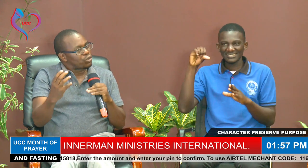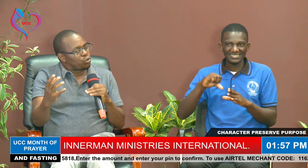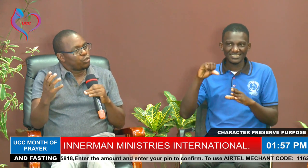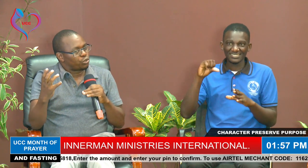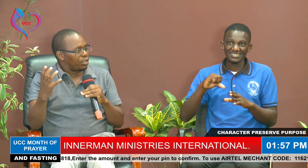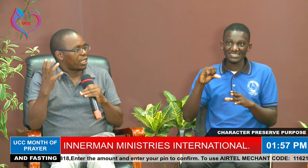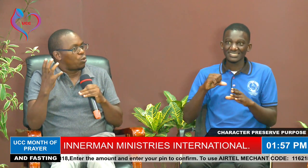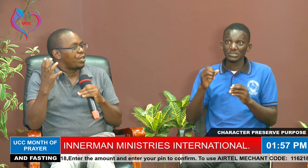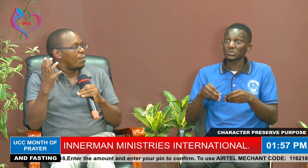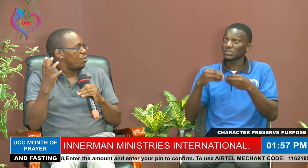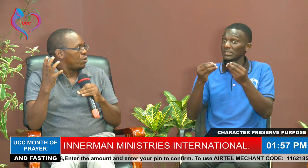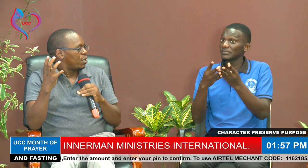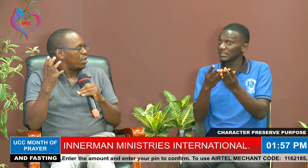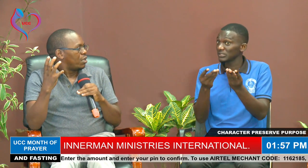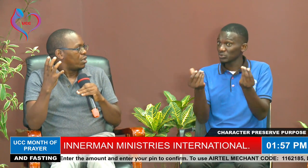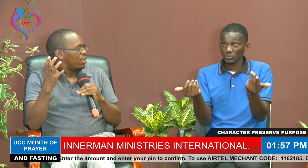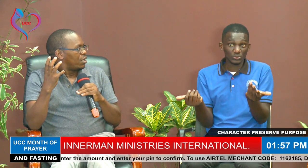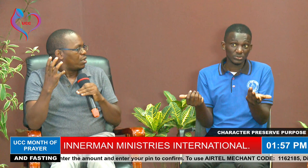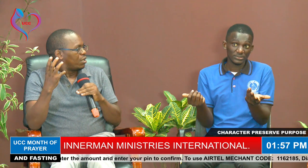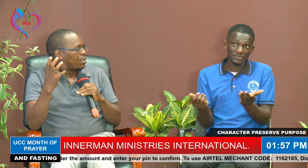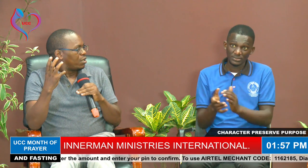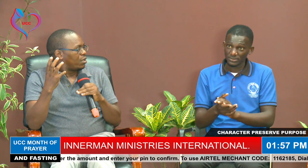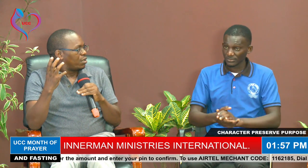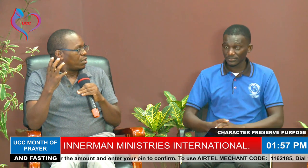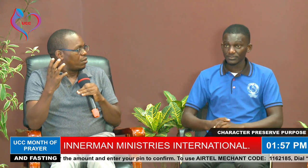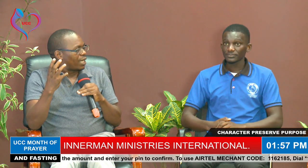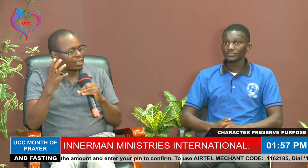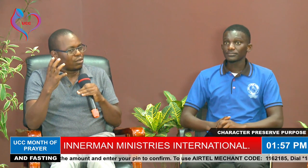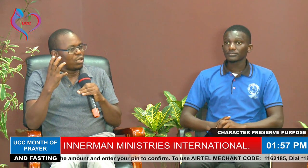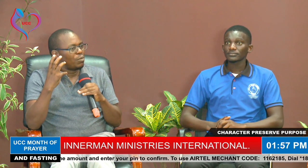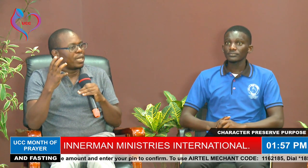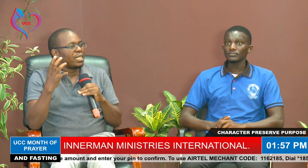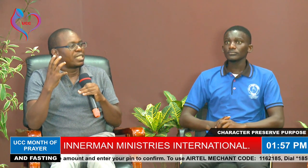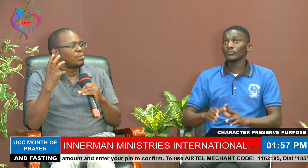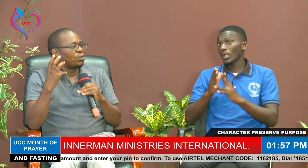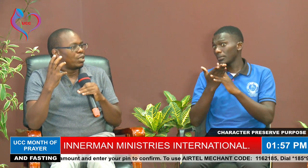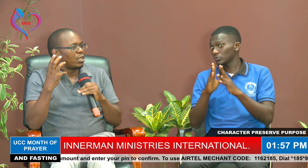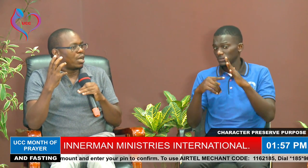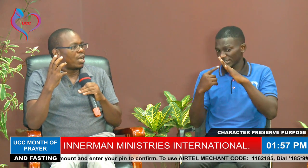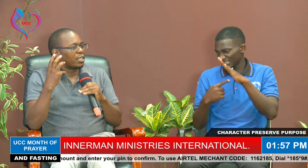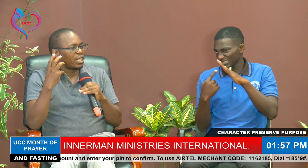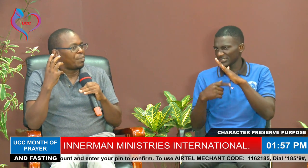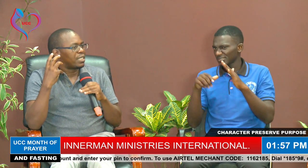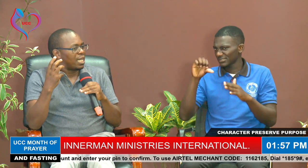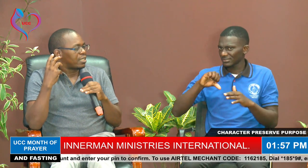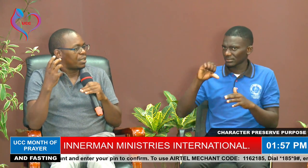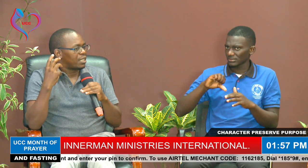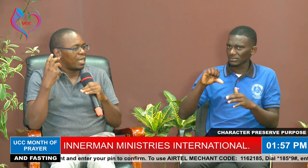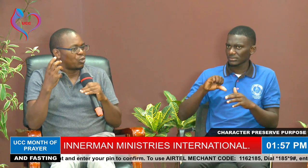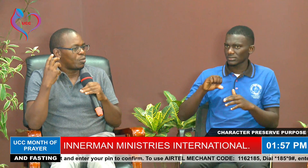agaba solution cha kudamu. Wow wakati ngo oli mu mbere nzibu Jabez ya sabe sala bosoma